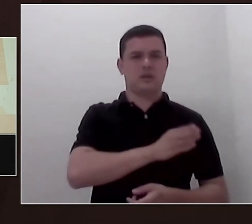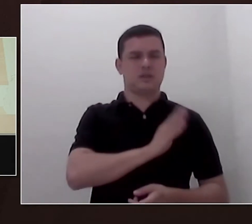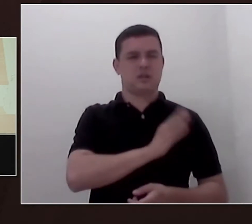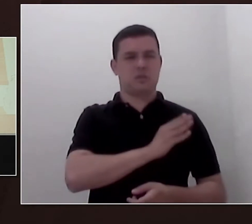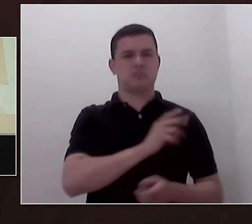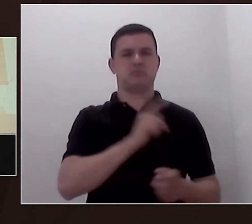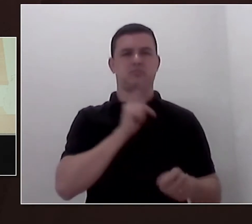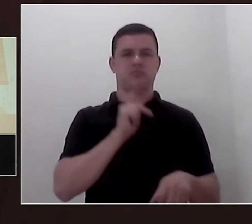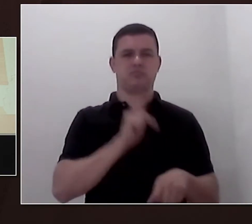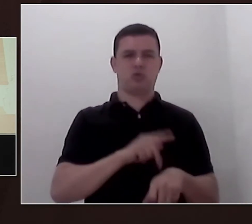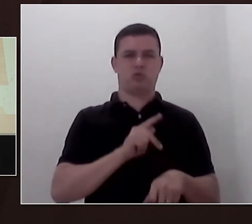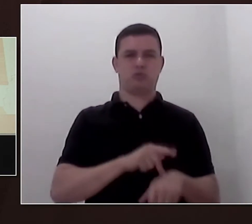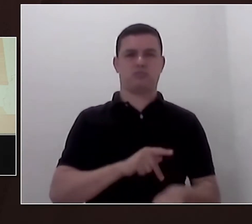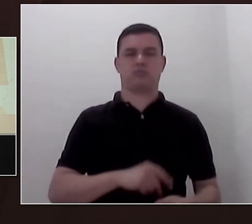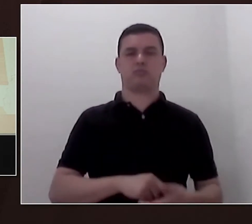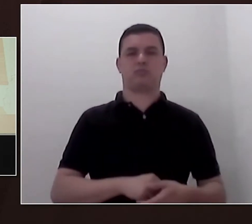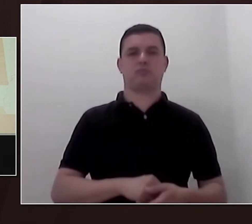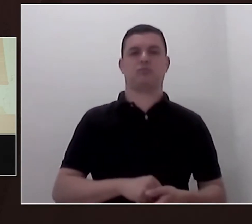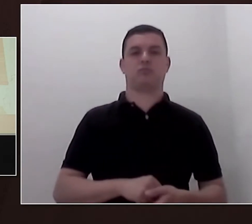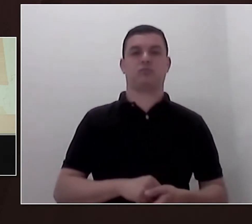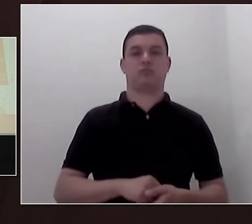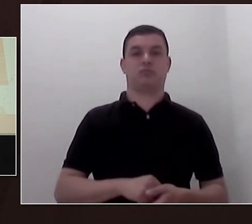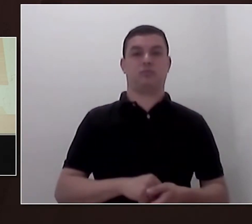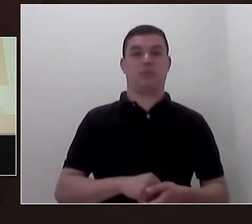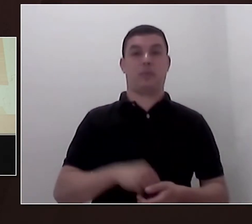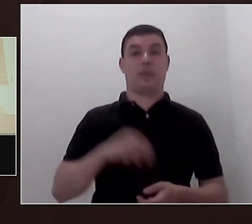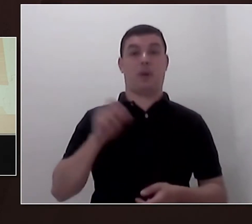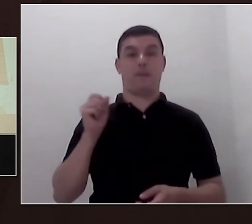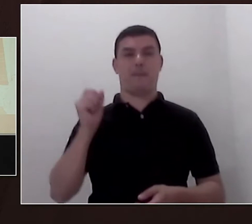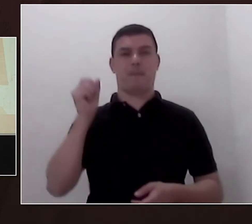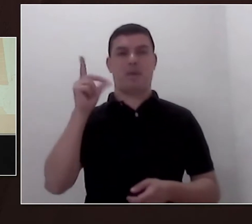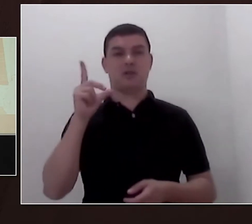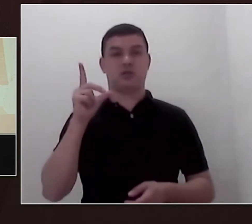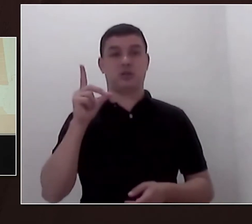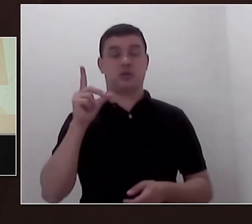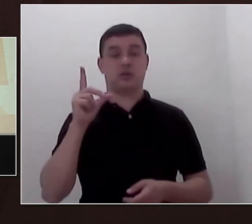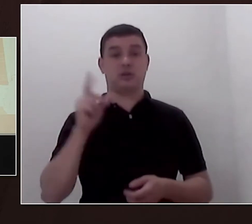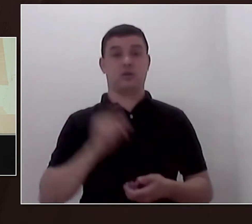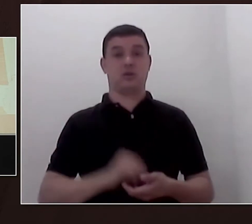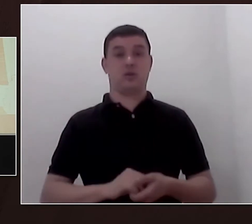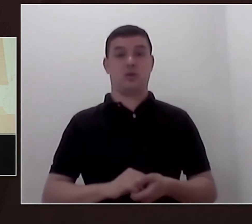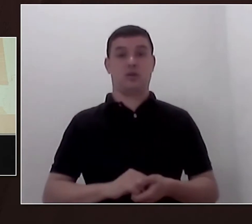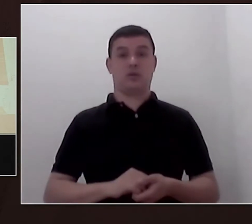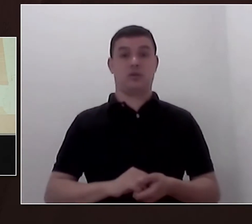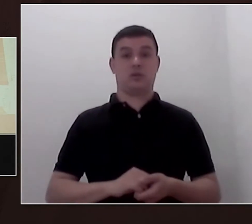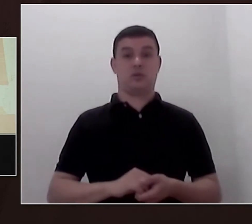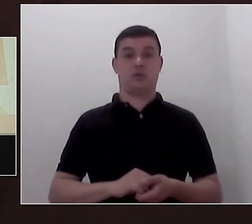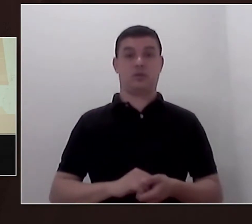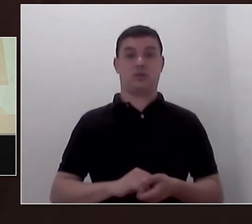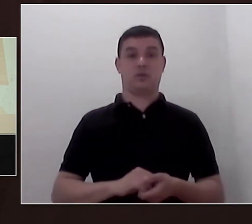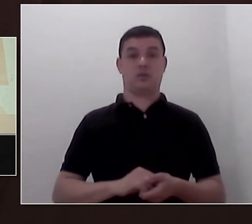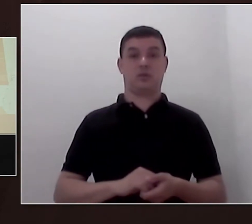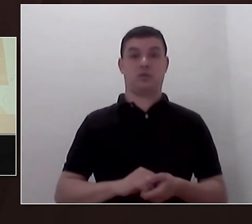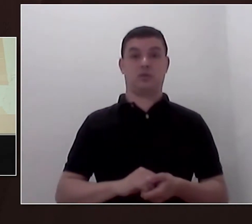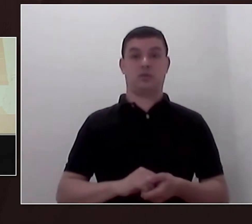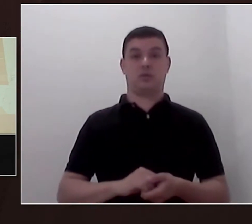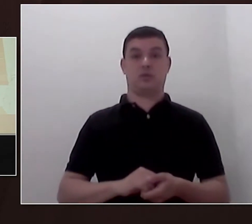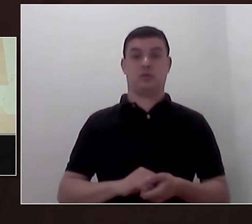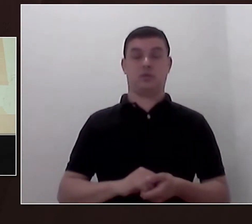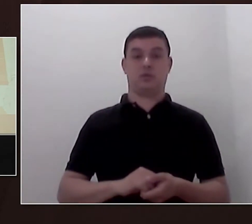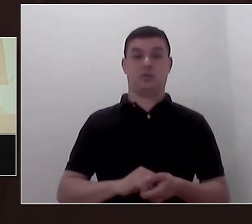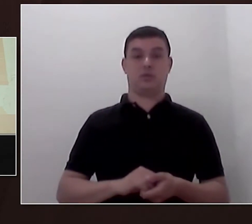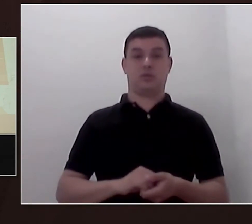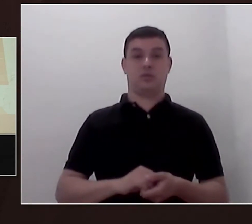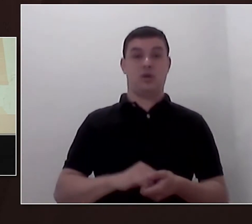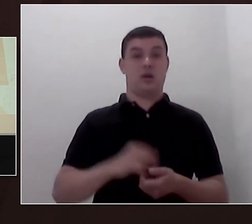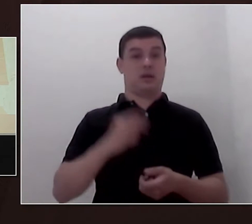operavam essas mágicas por meio de ciências ocultas. E na segunda praga foi a mesma coisa,